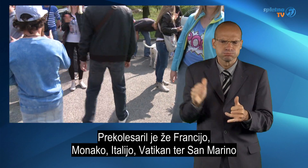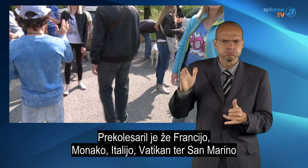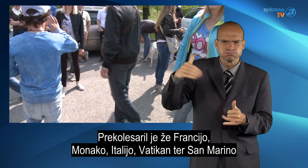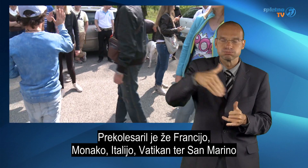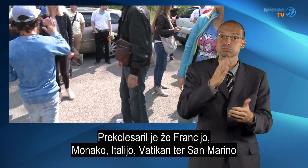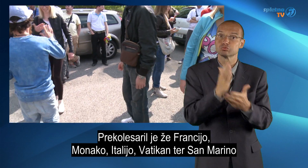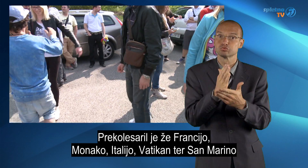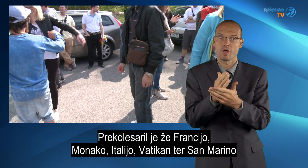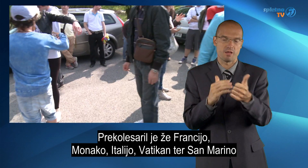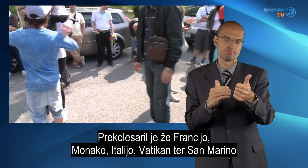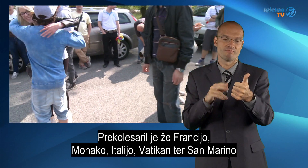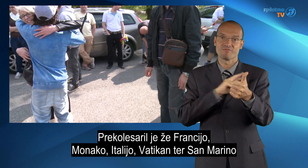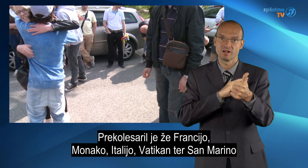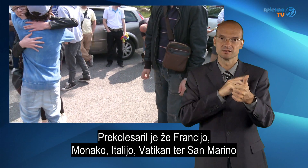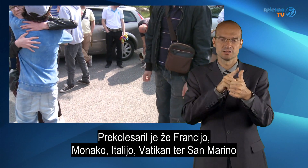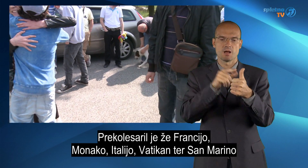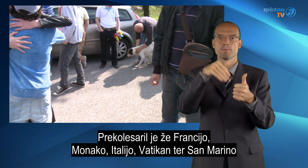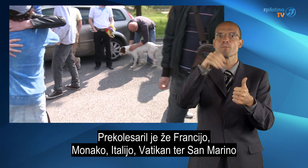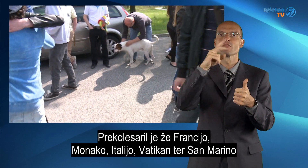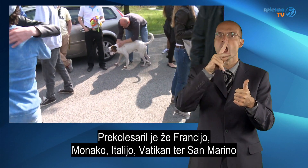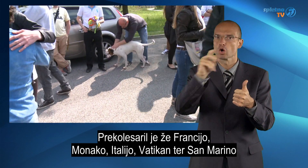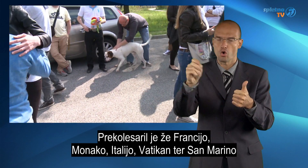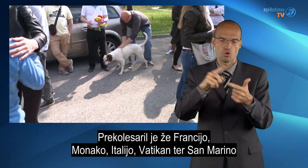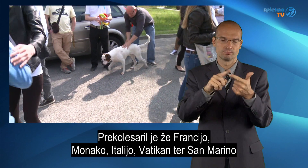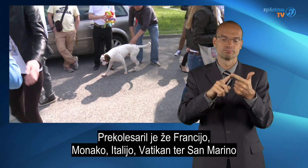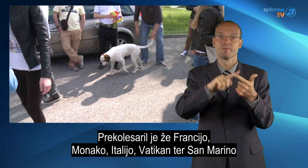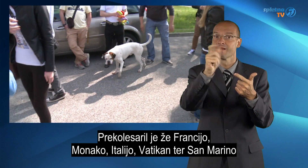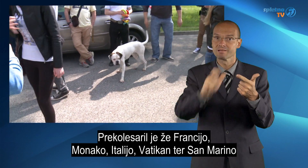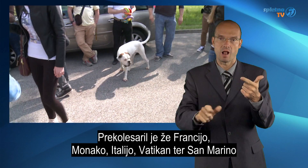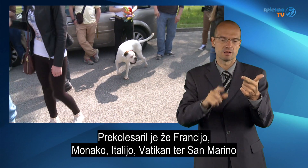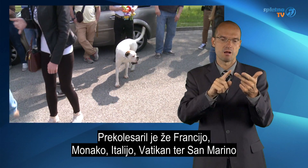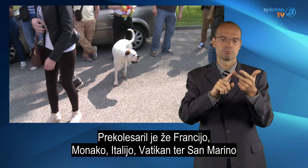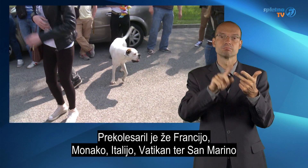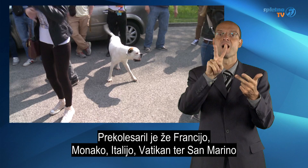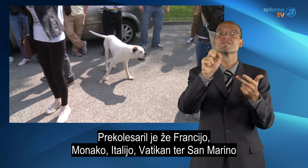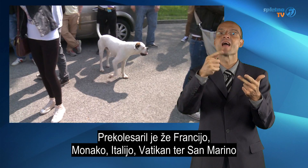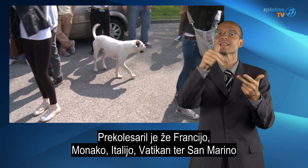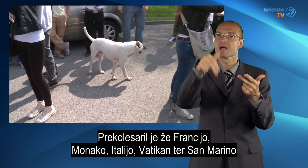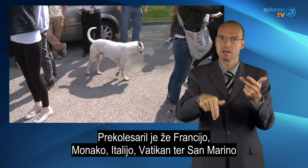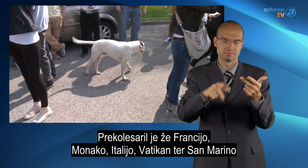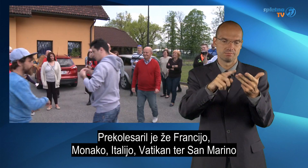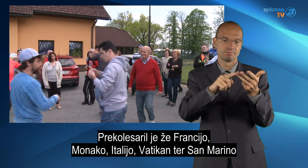Prekolesaril je že Francijo, Monako, Italijo, Vatikan ter San Marino in prišel tudi v Slovenijo.